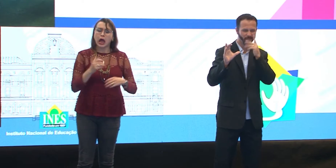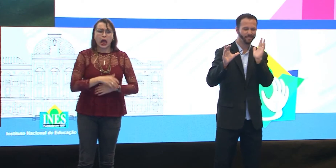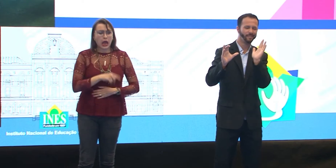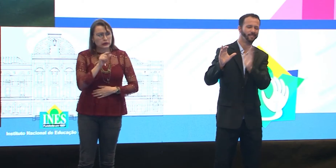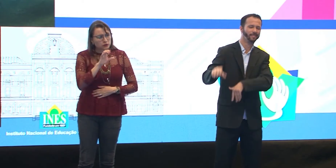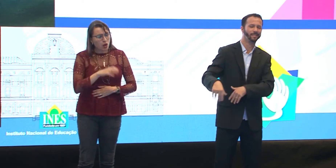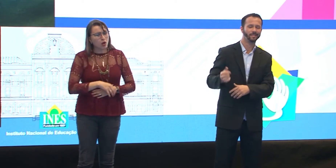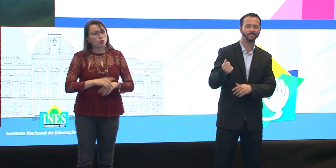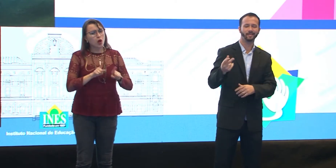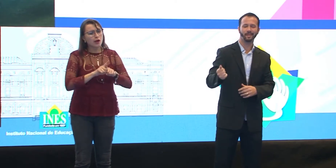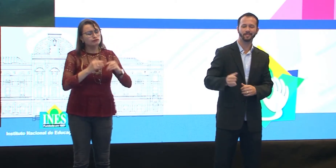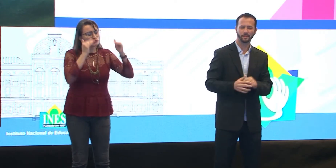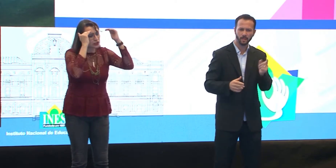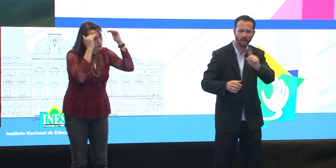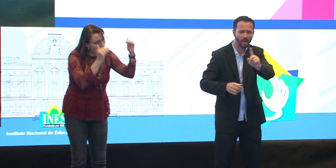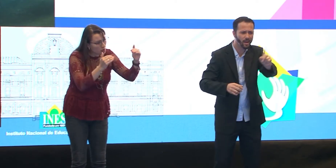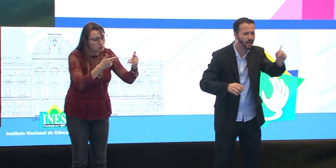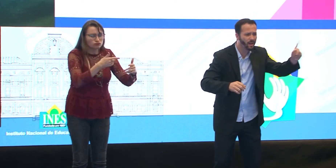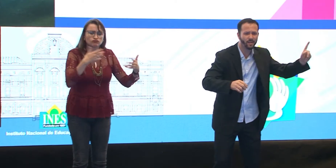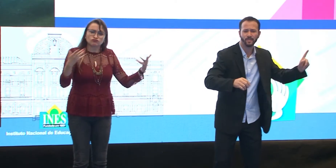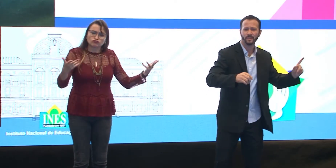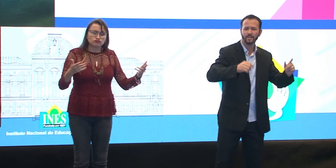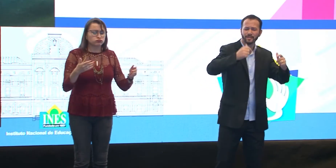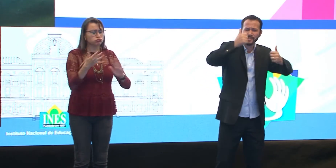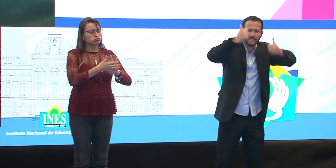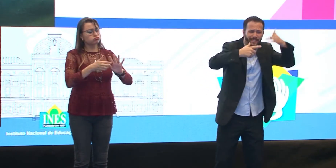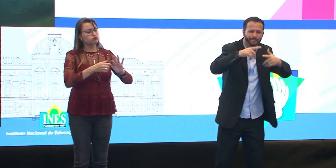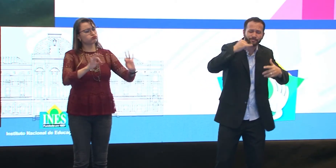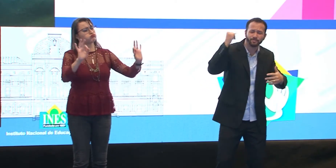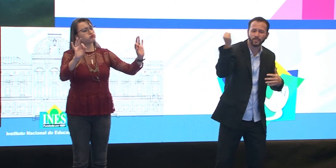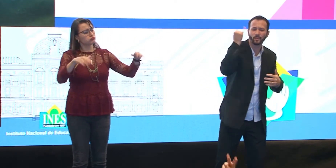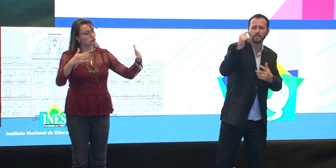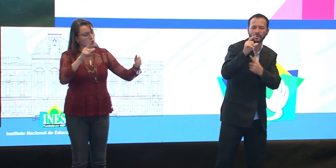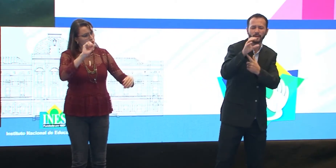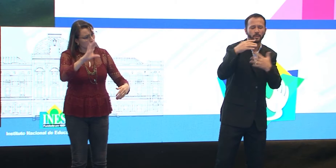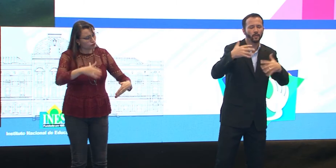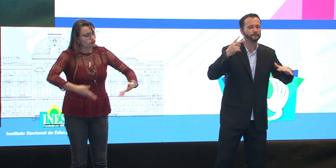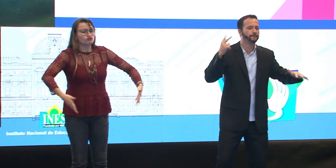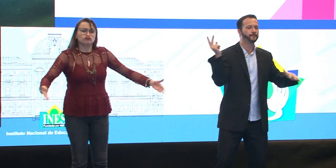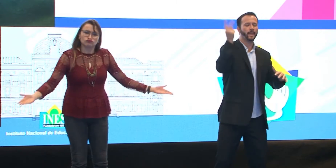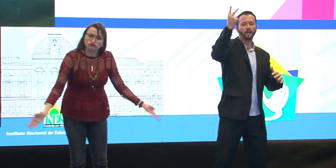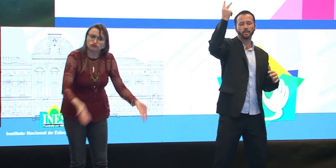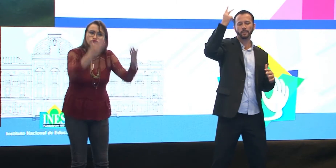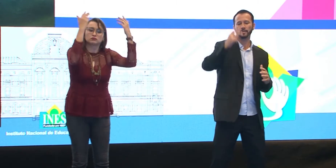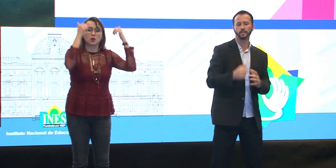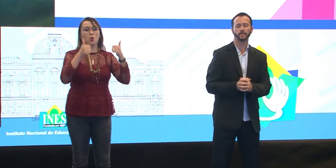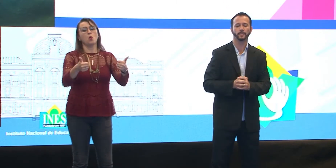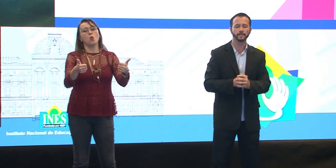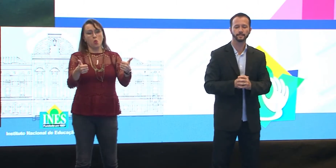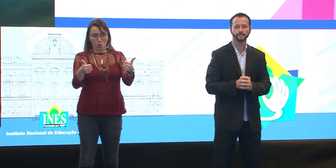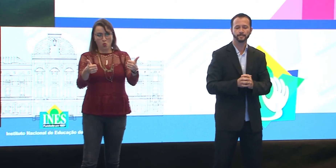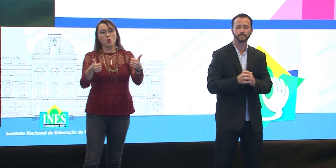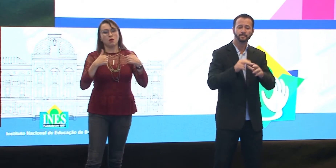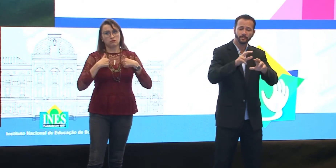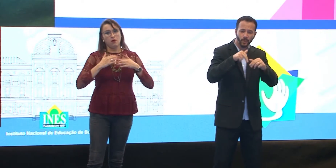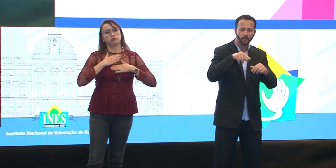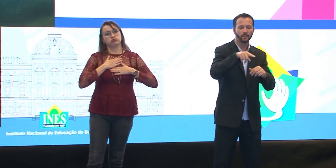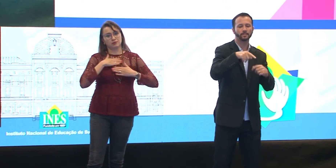E entendendo que a língua de sinais colombiana, ela tem um estatuto no país